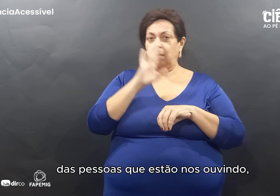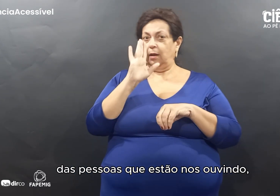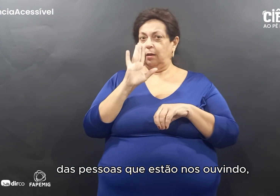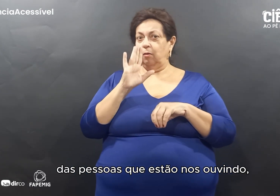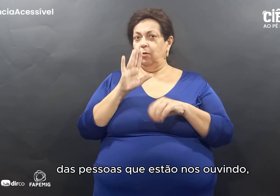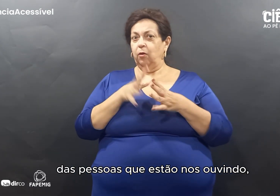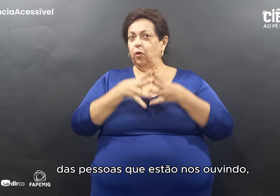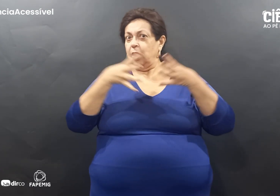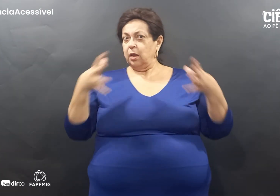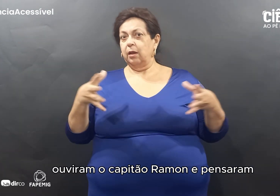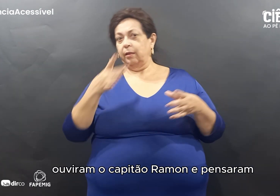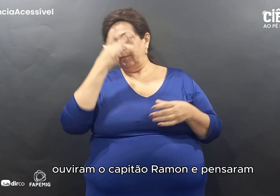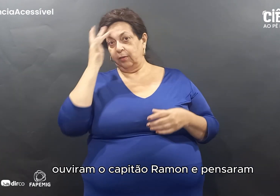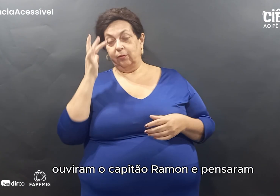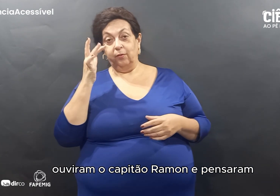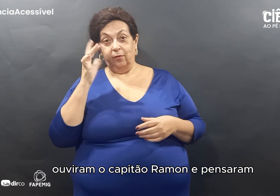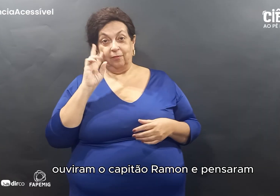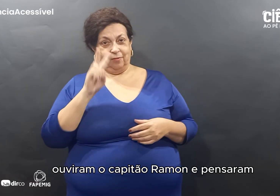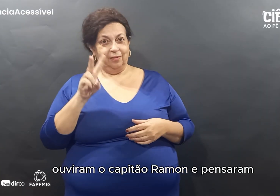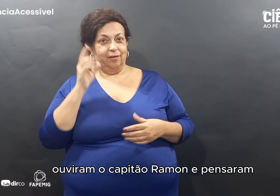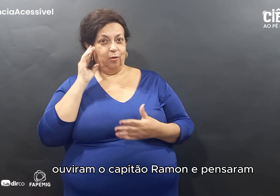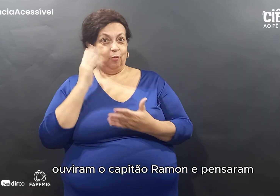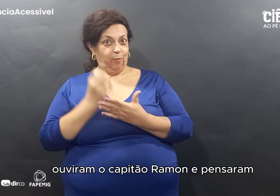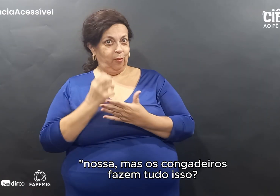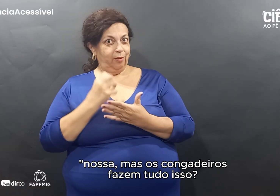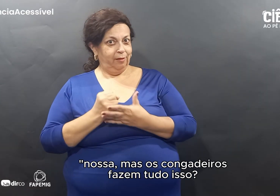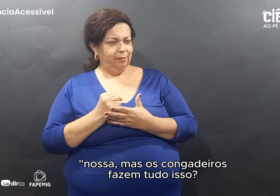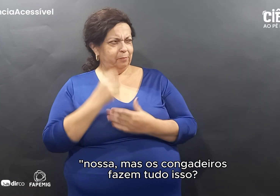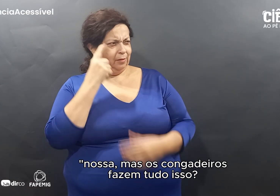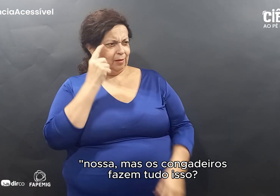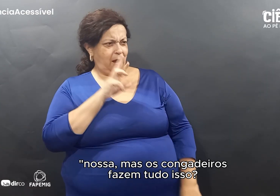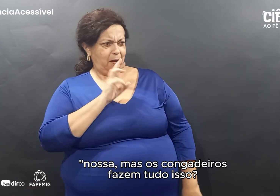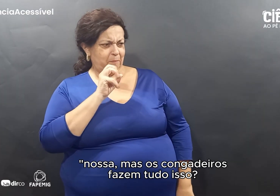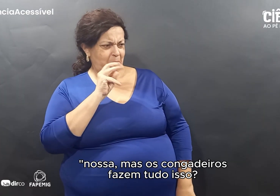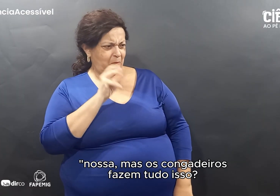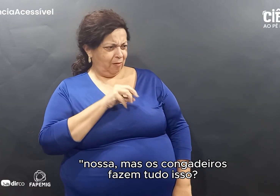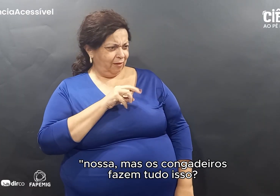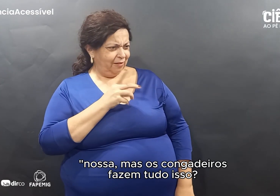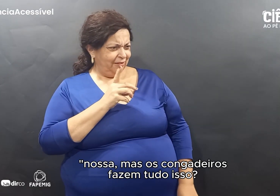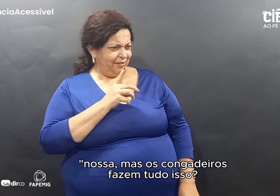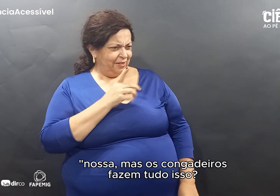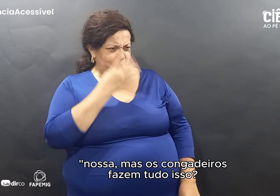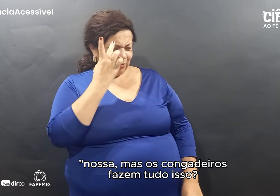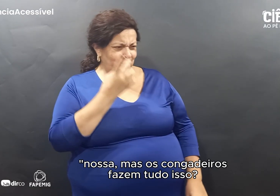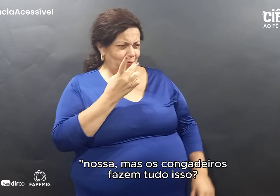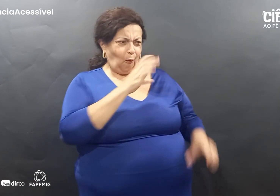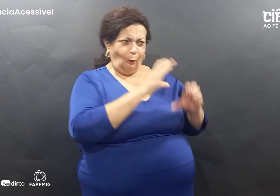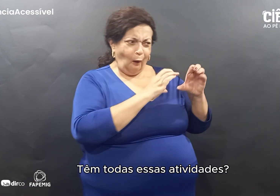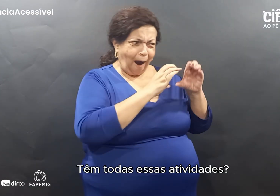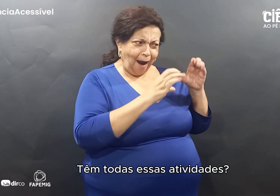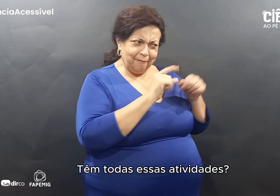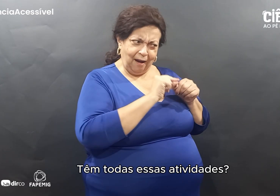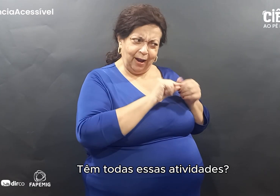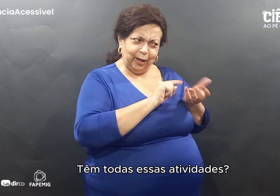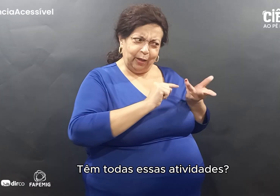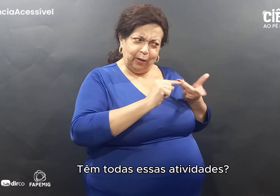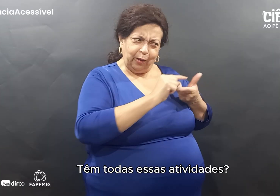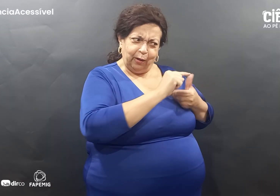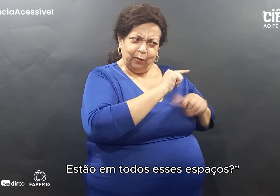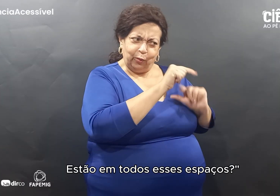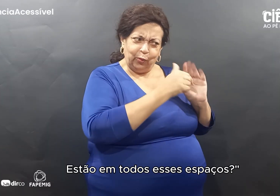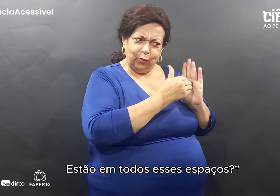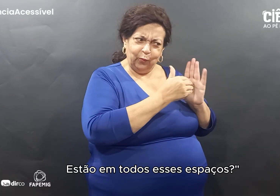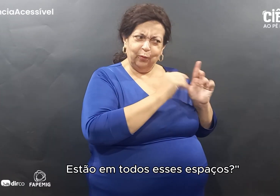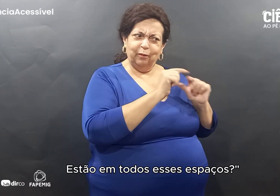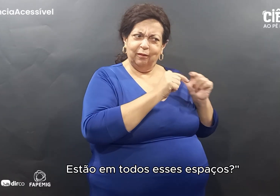das pessoas que estão nos ouvindo ouviram o Capitão Ramon e pensaram, nossa, mas os congadeiros fazem tudo isso? Tem todas essas